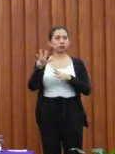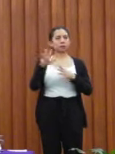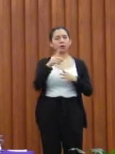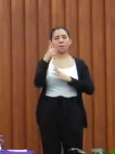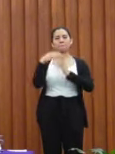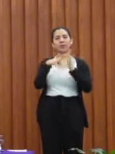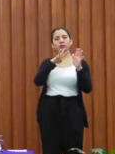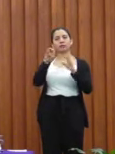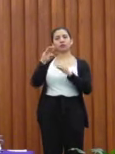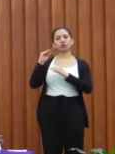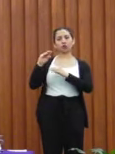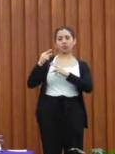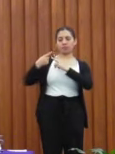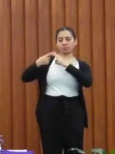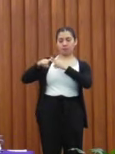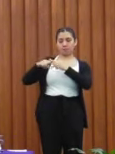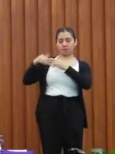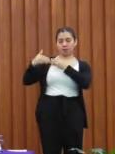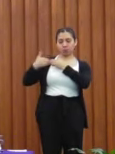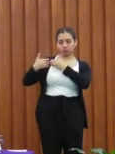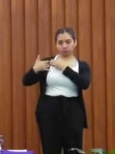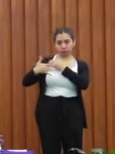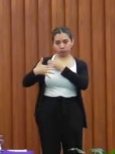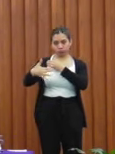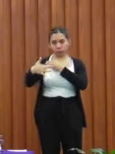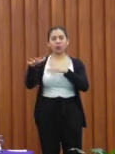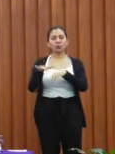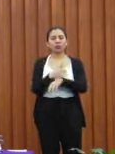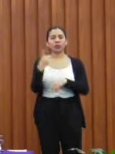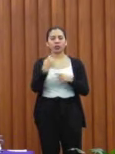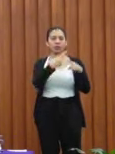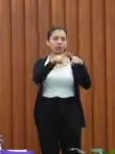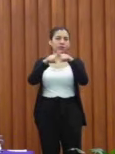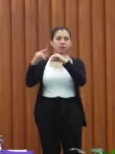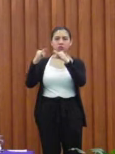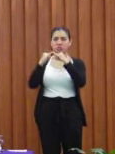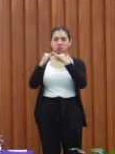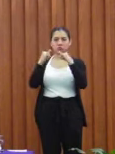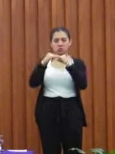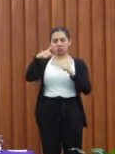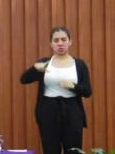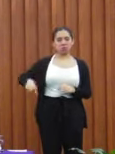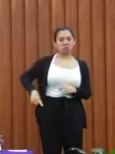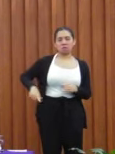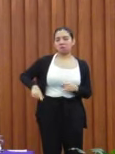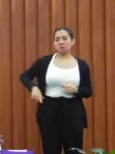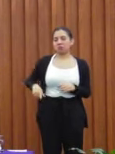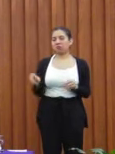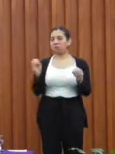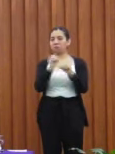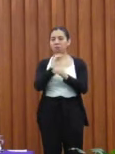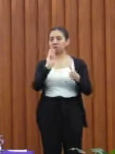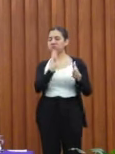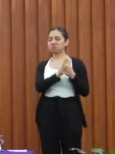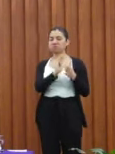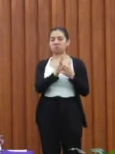en vista de que pues, las instituciones del Estado no lo hace. No hay un vacío